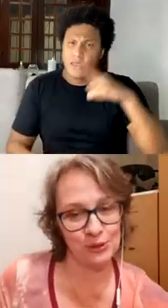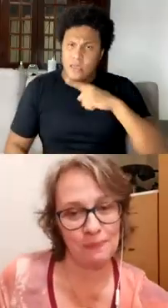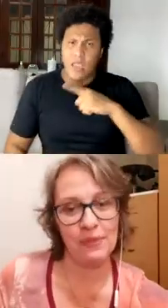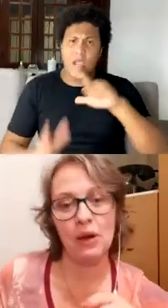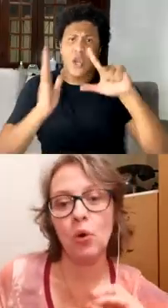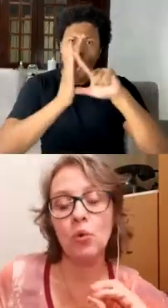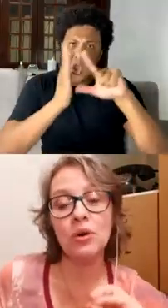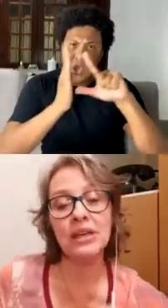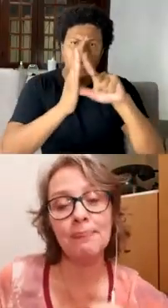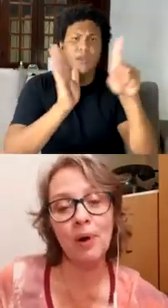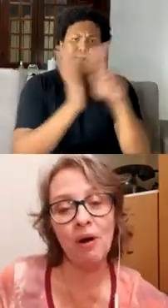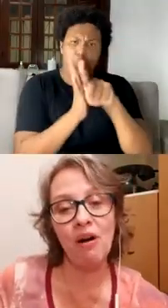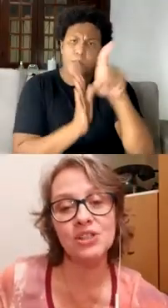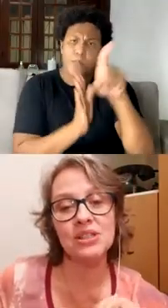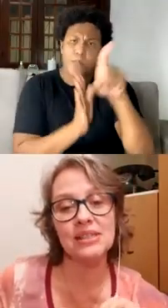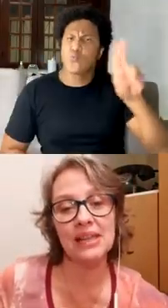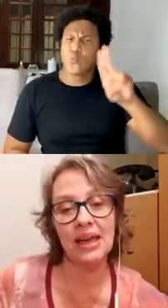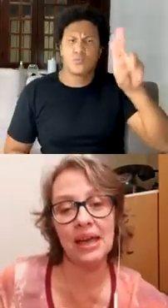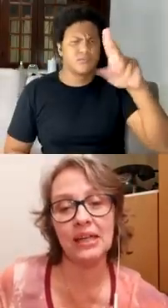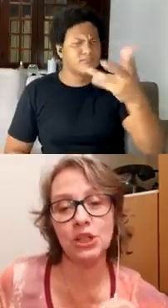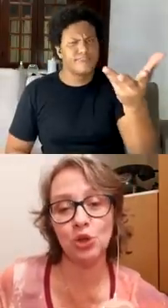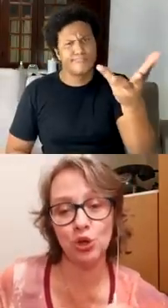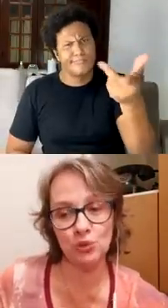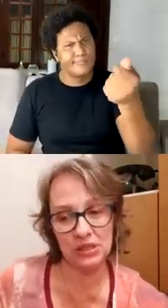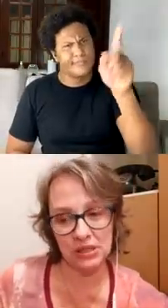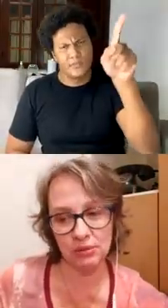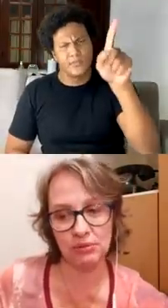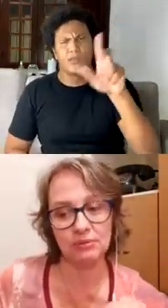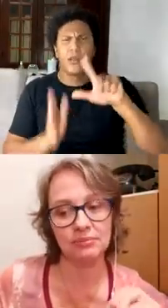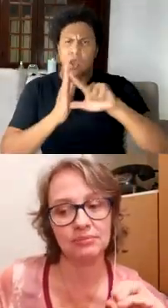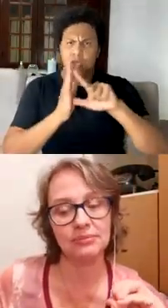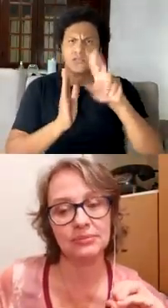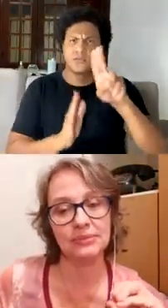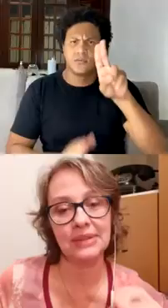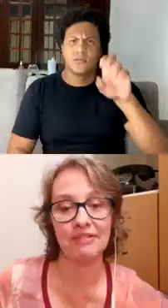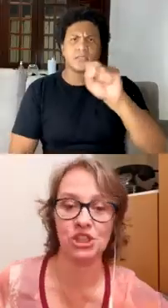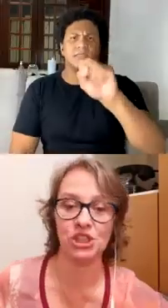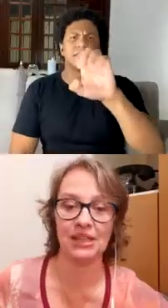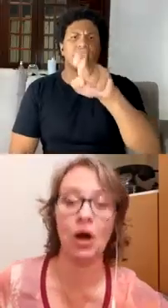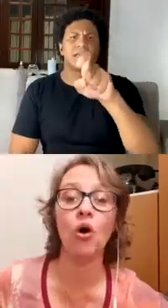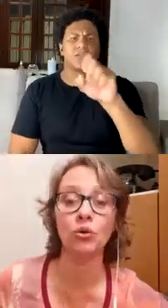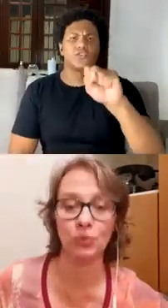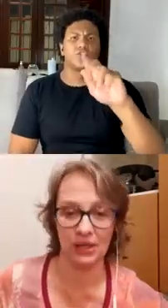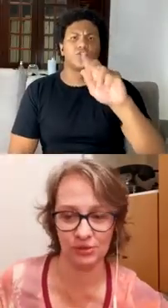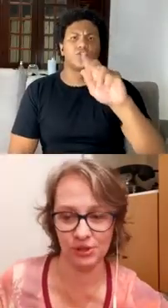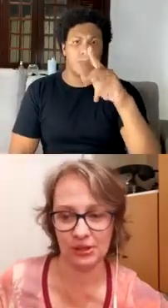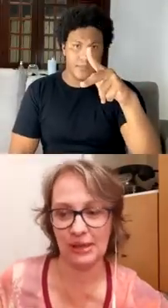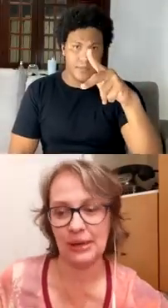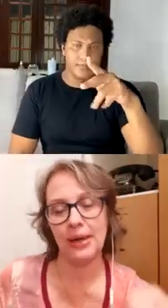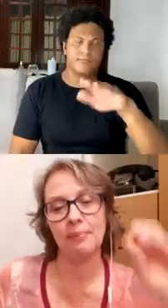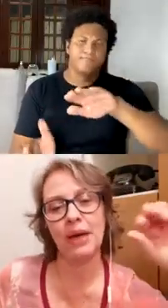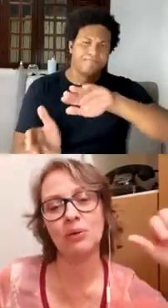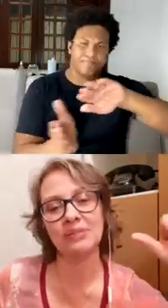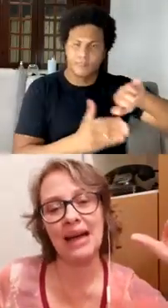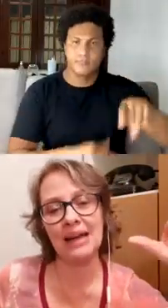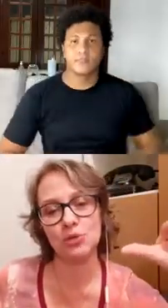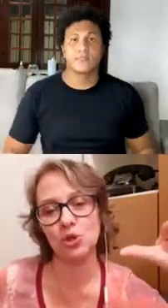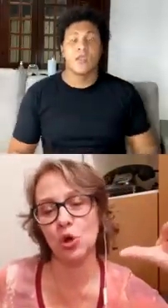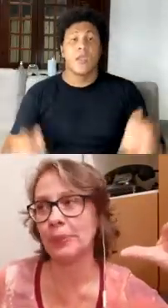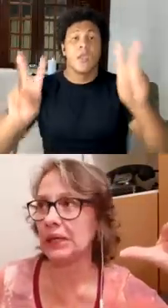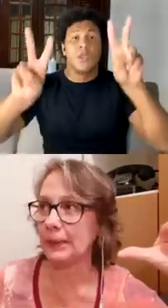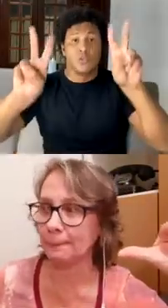Brinquedos. O que pode ser introduzido na vagina ou no ânus?